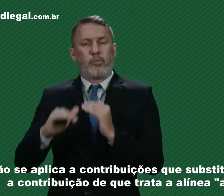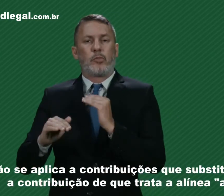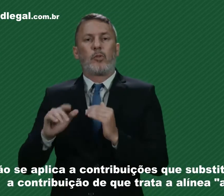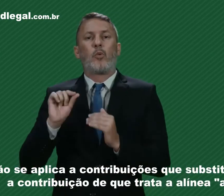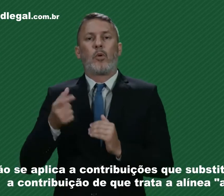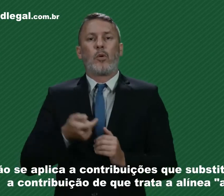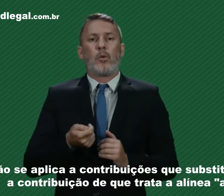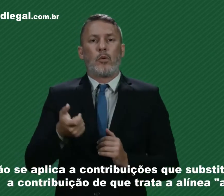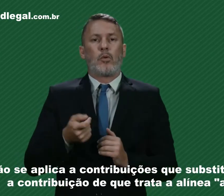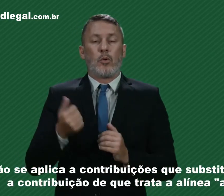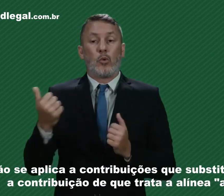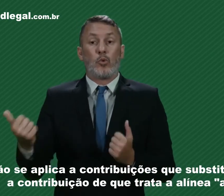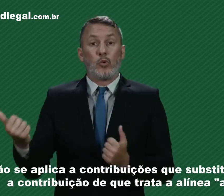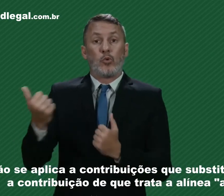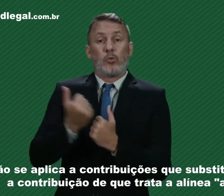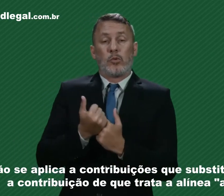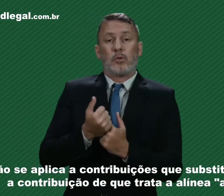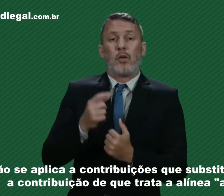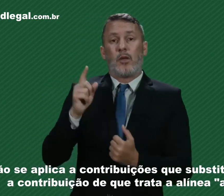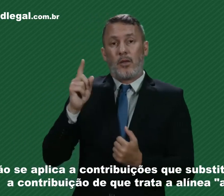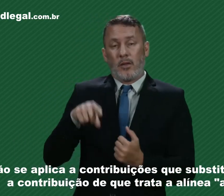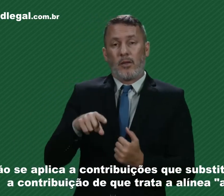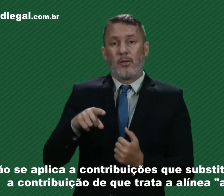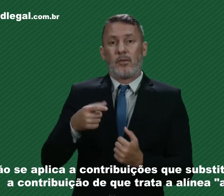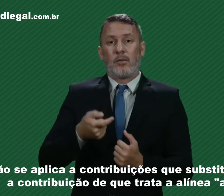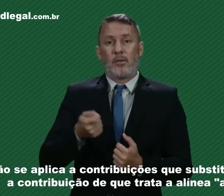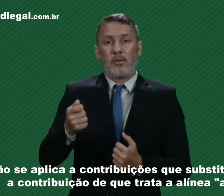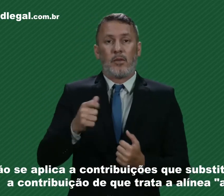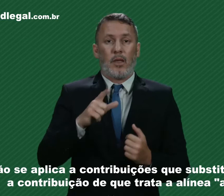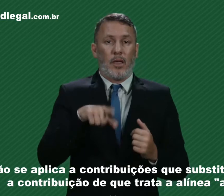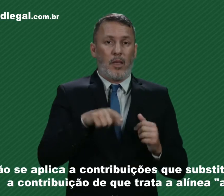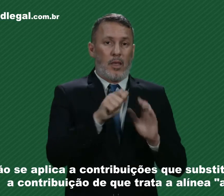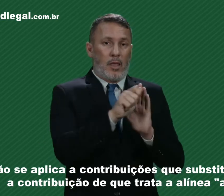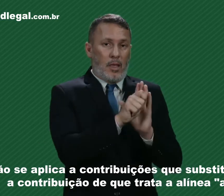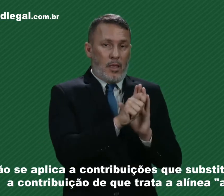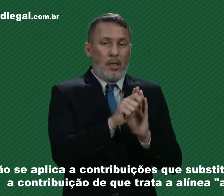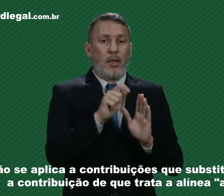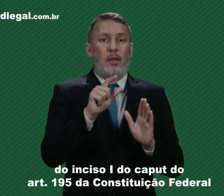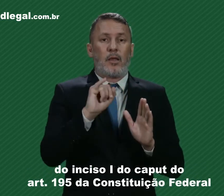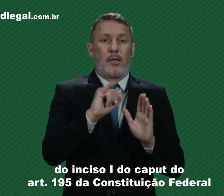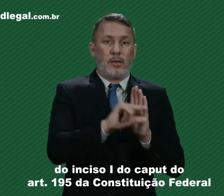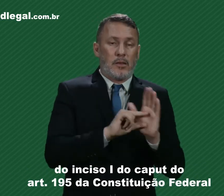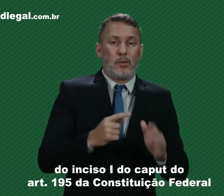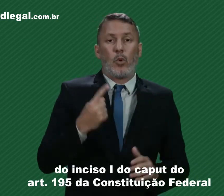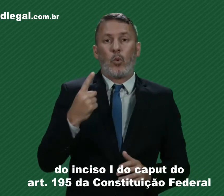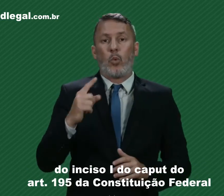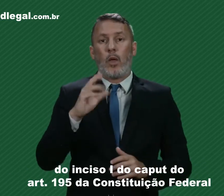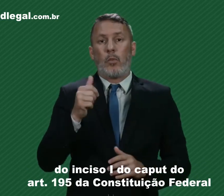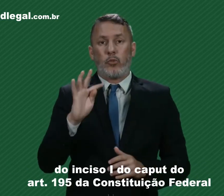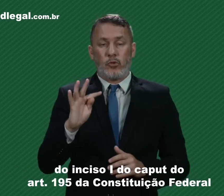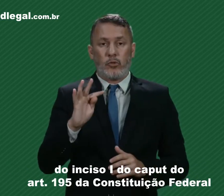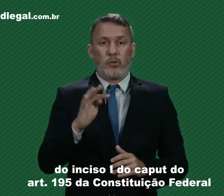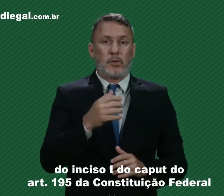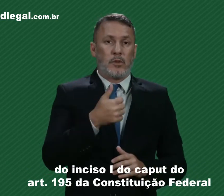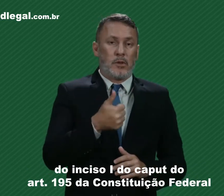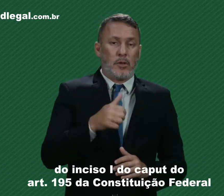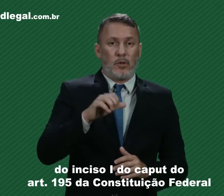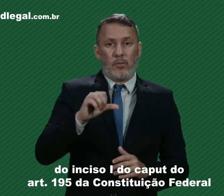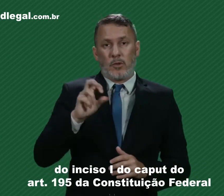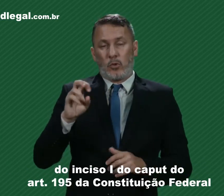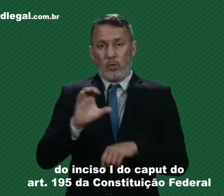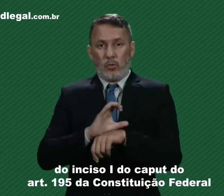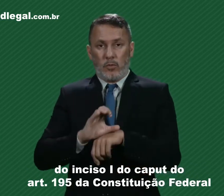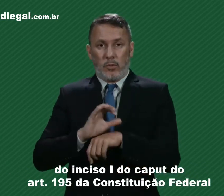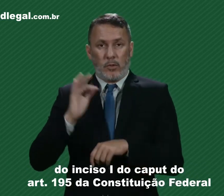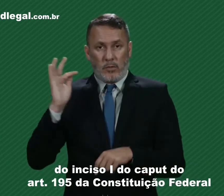aplica a contribuições que substituam a contribuição de que trata a alínea A do inciso 1 do caput do